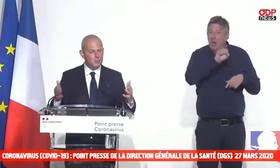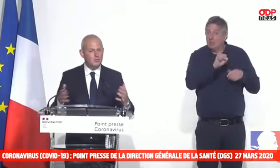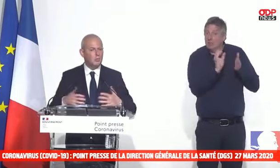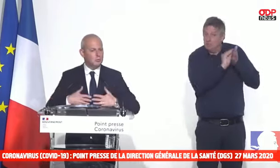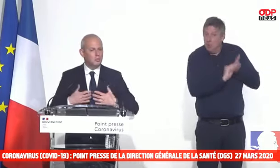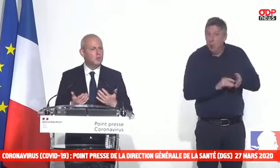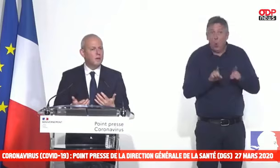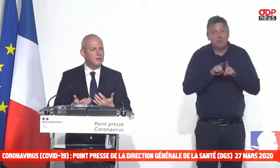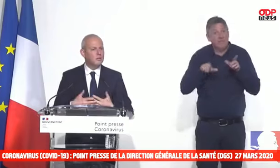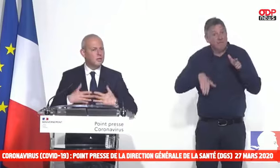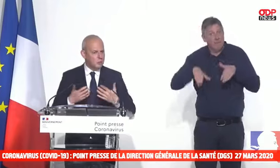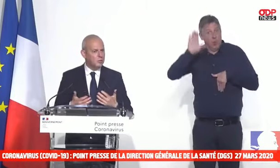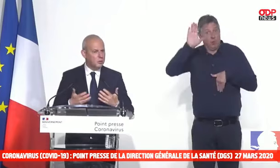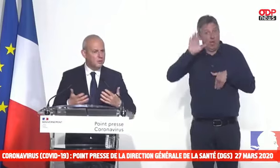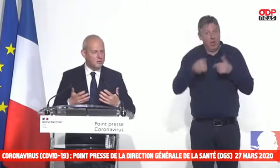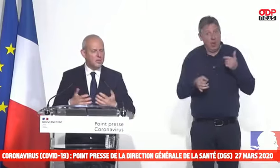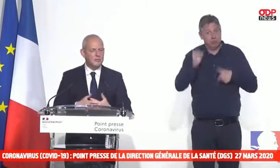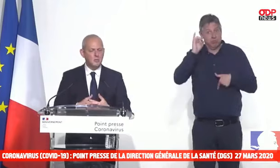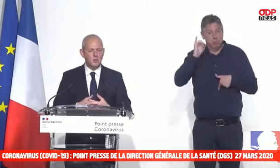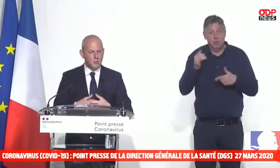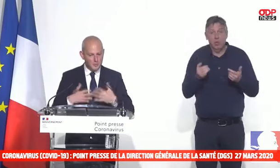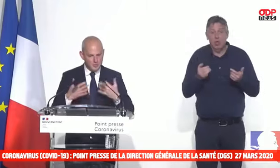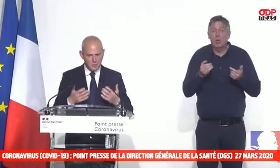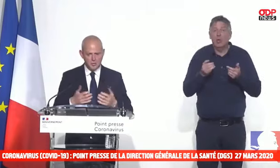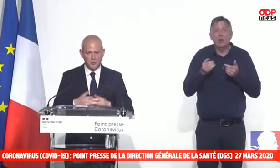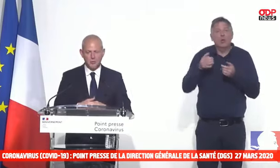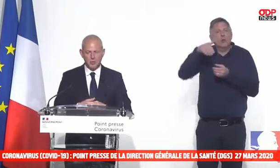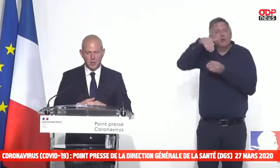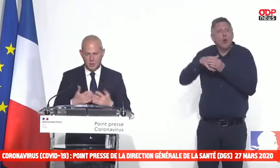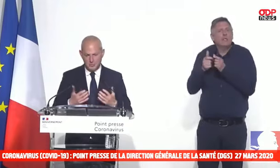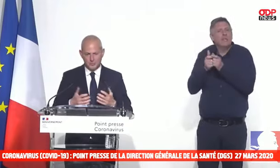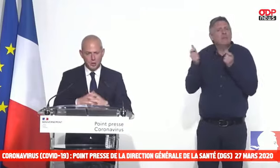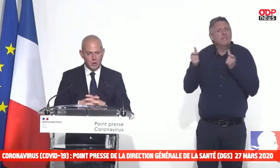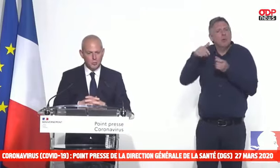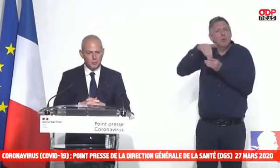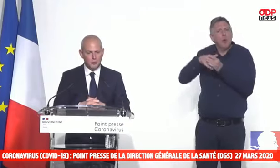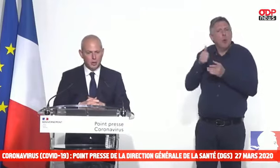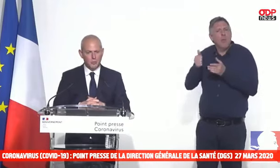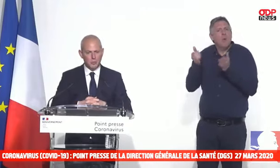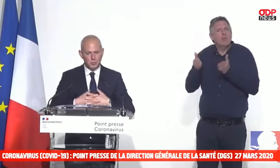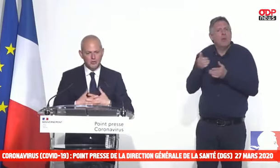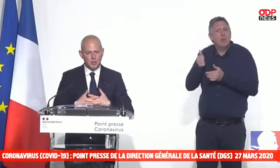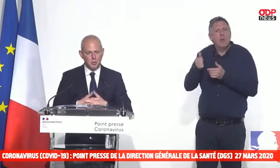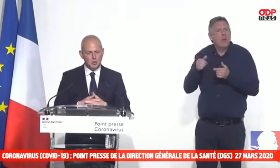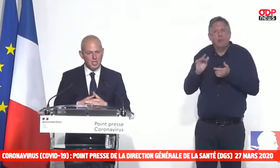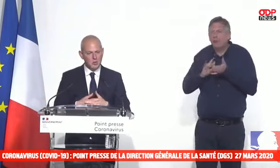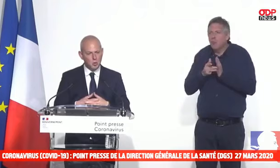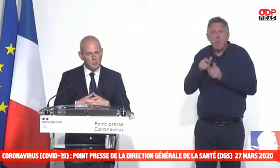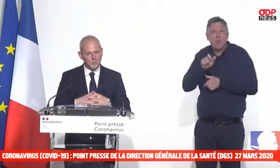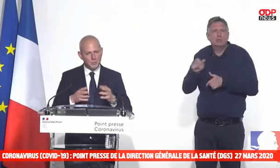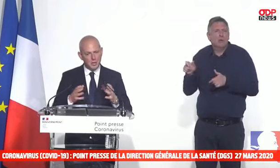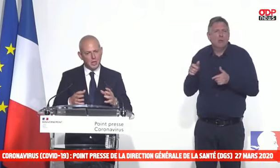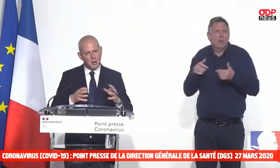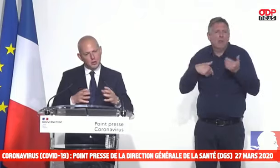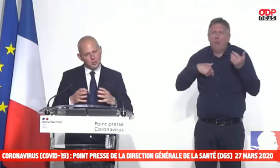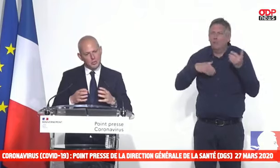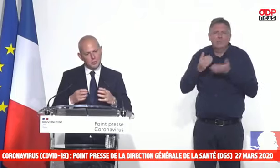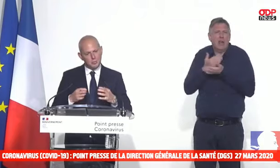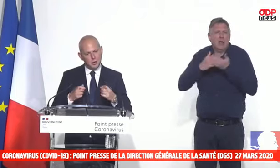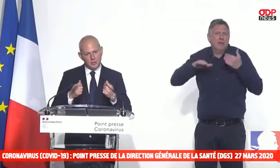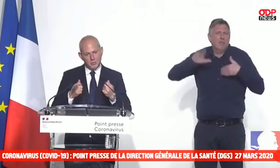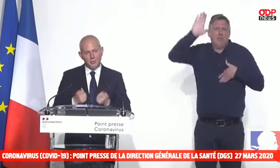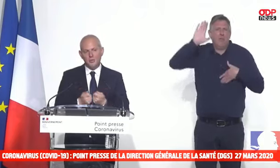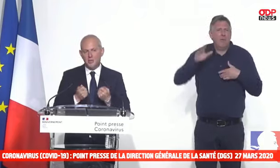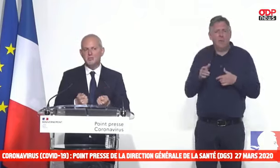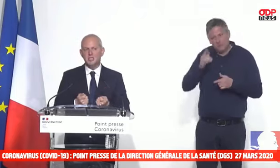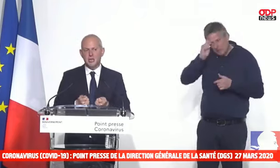évidemment, tout le personnel des établissements eux-mêmes s'est porté volontaire et on peut vraiment que saluer leur engagement. Mais ensuite, pour